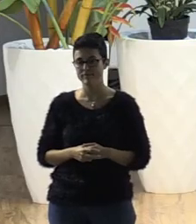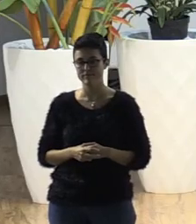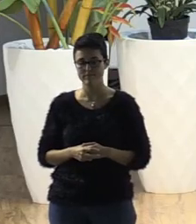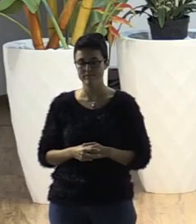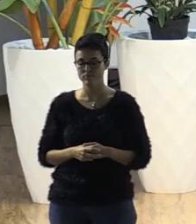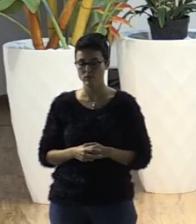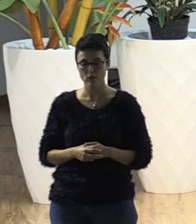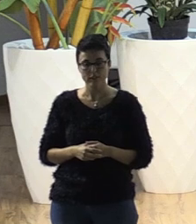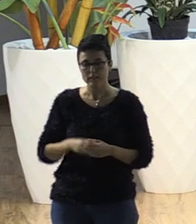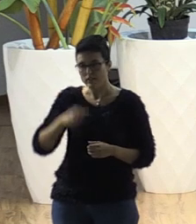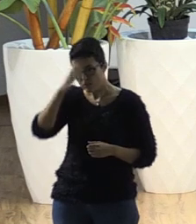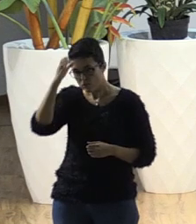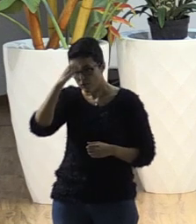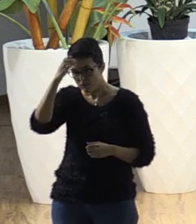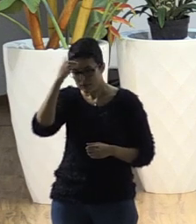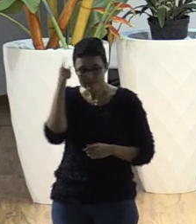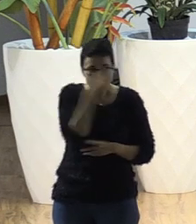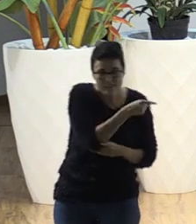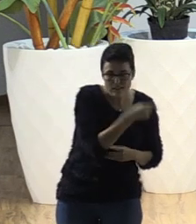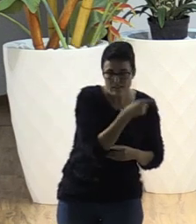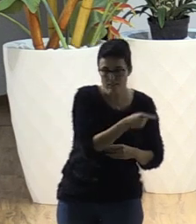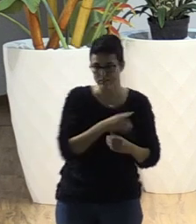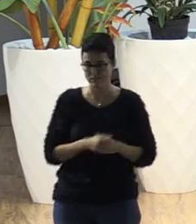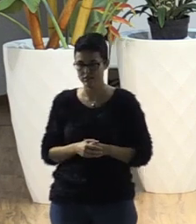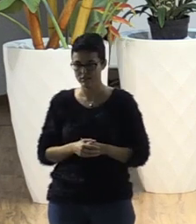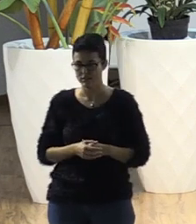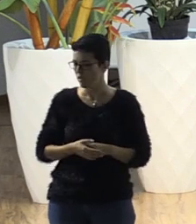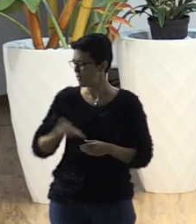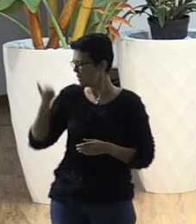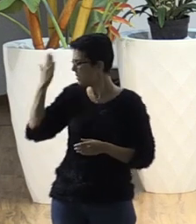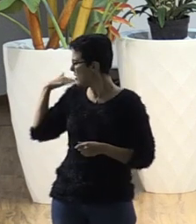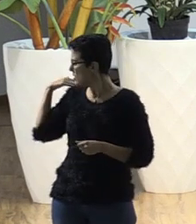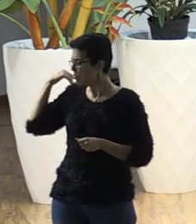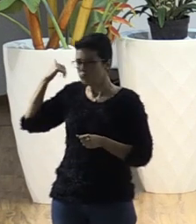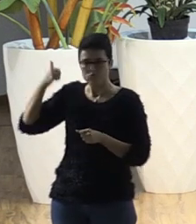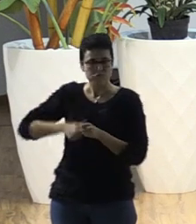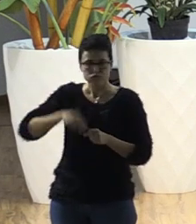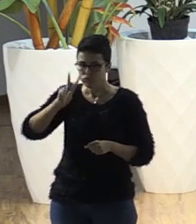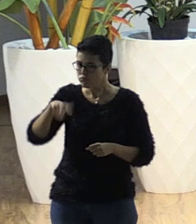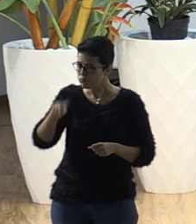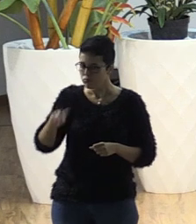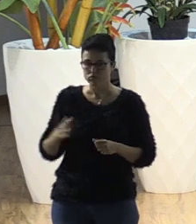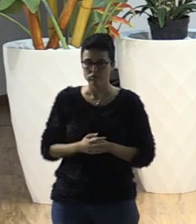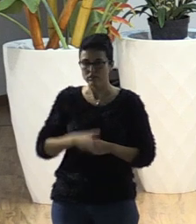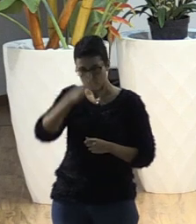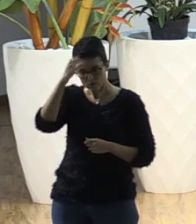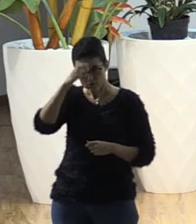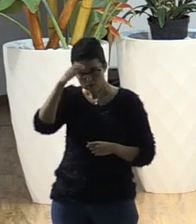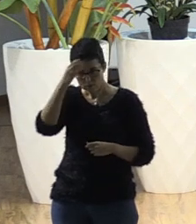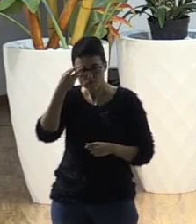Los conocimientos están allí. Nunca antes ha sido así. Los conocimientos